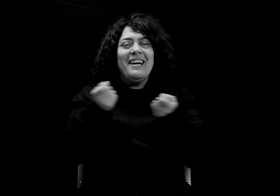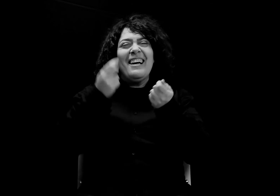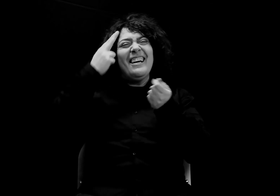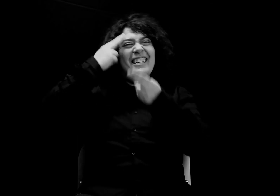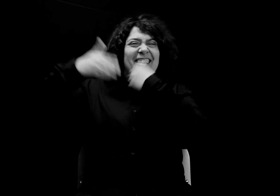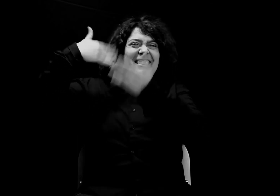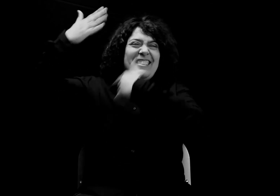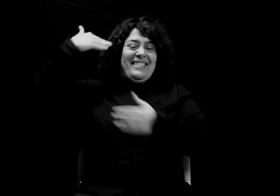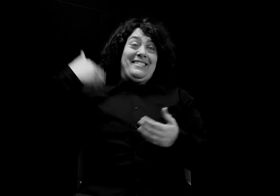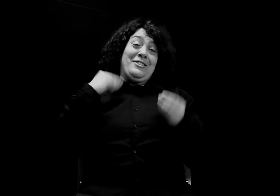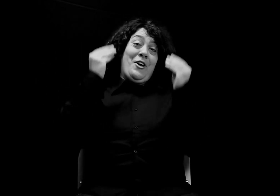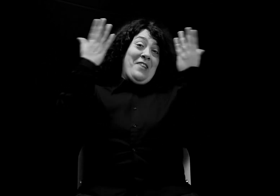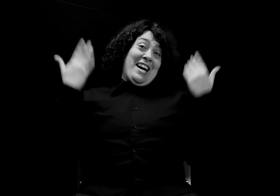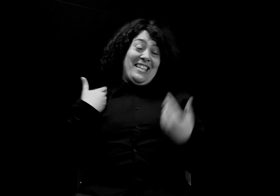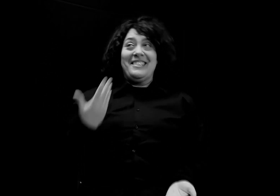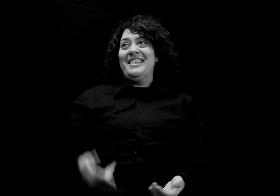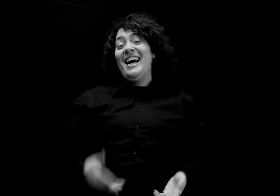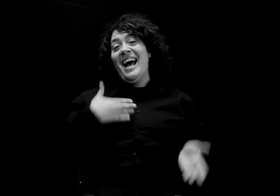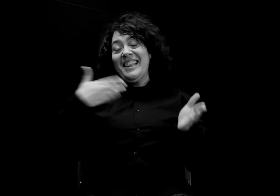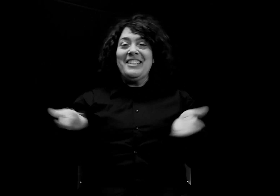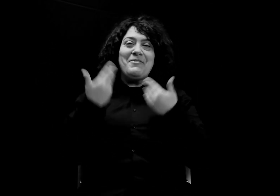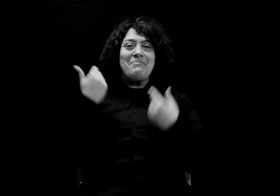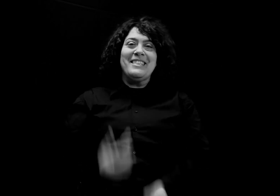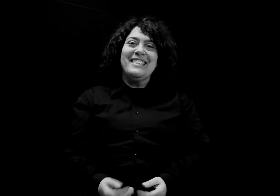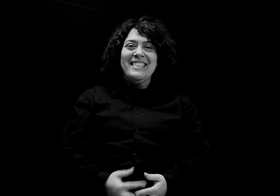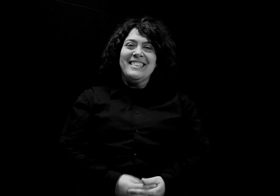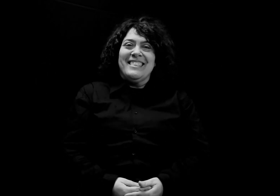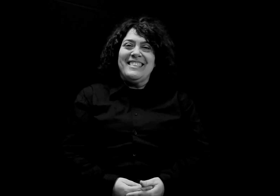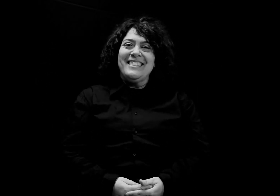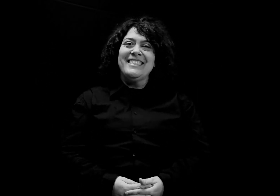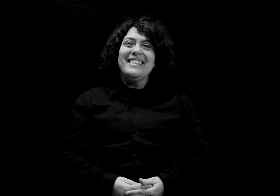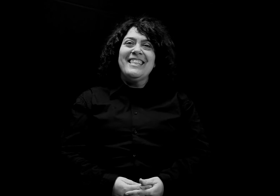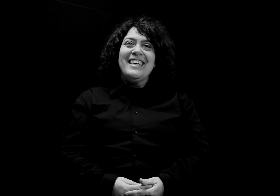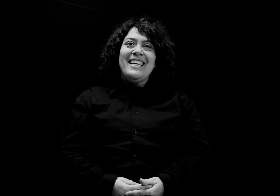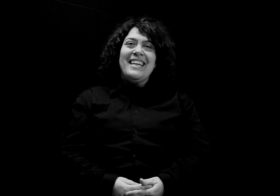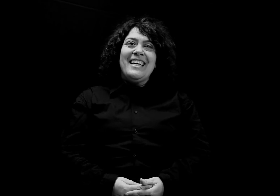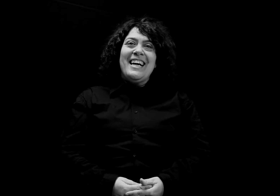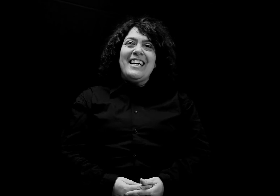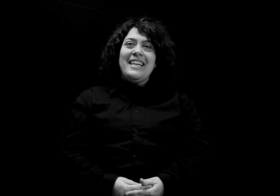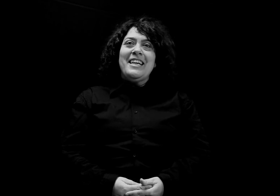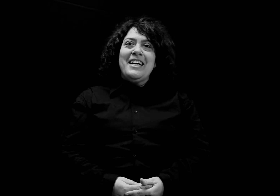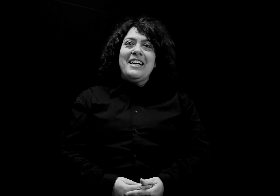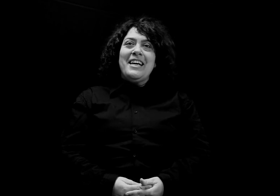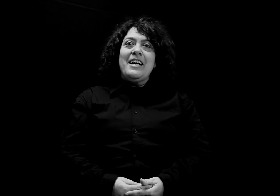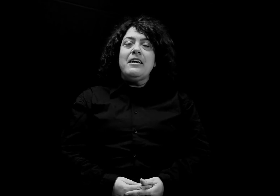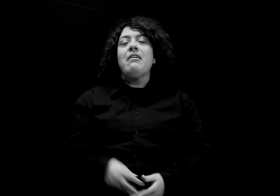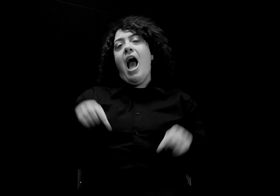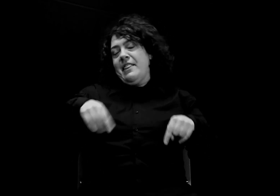ho ricordato di quando mi esercitavo ed ero giovane da allora ne sono passati di anni e se adesso